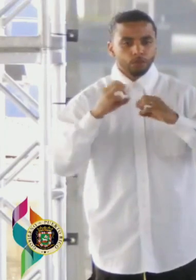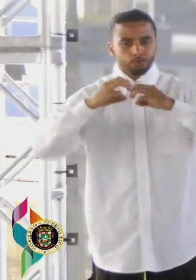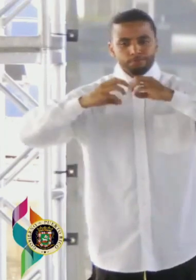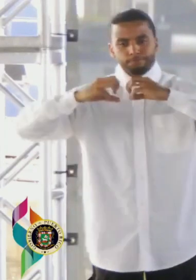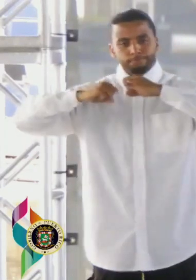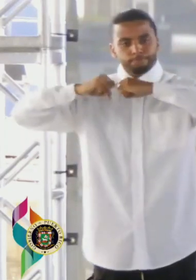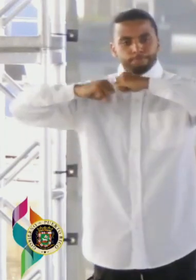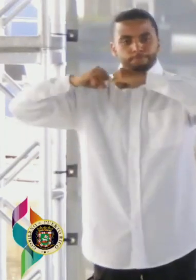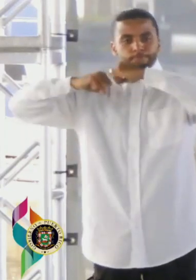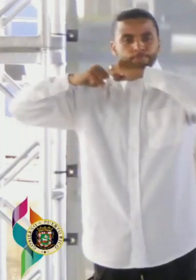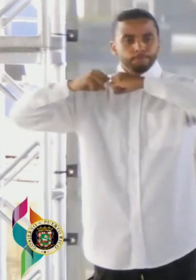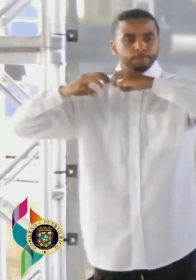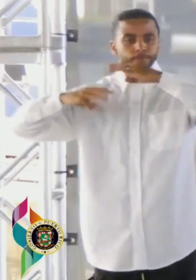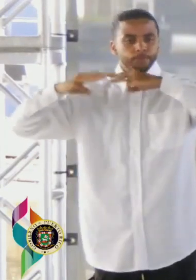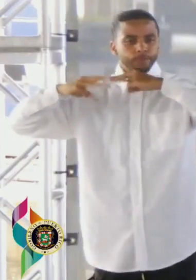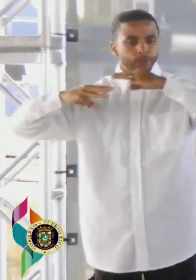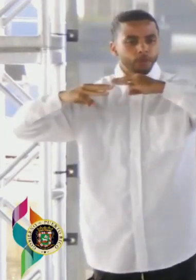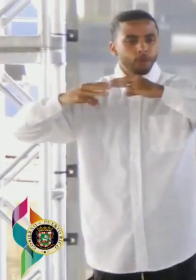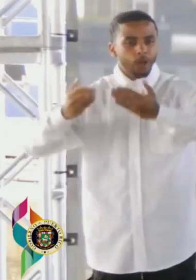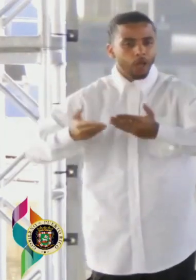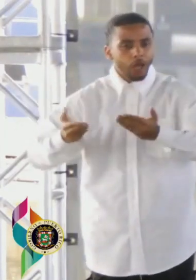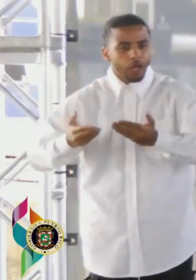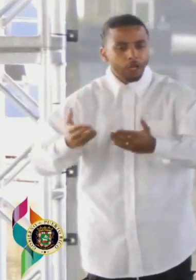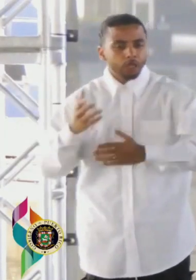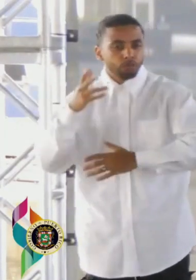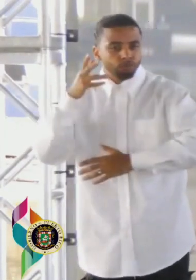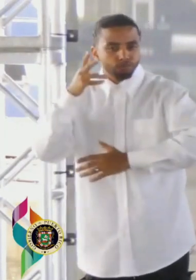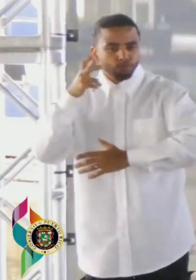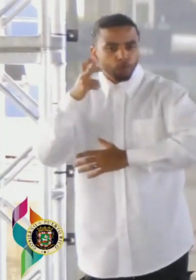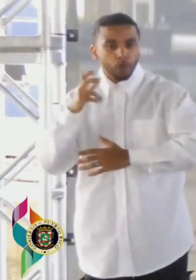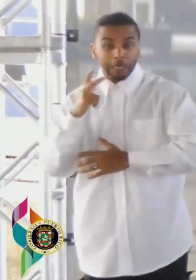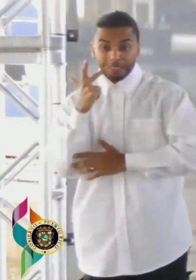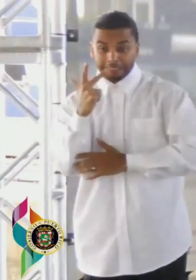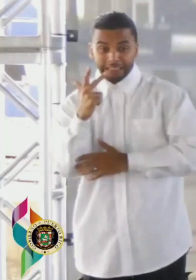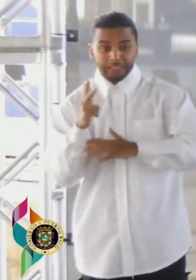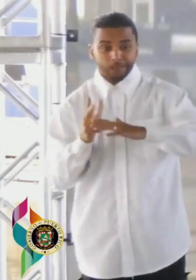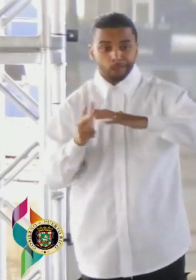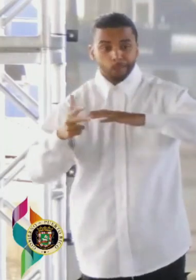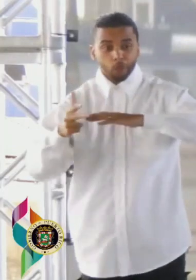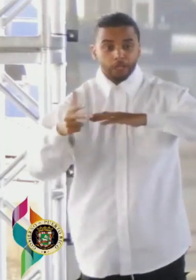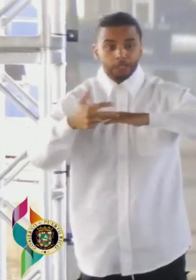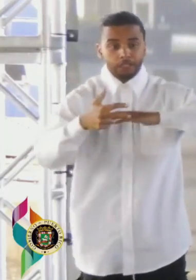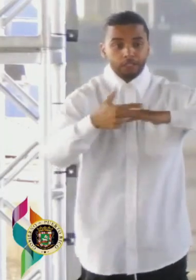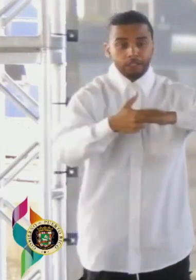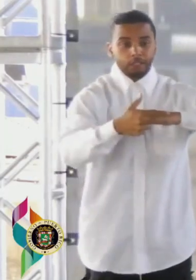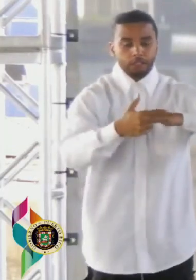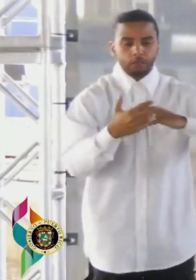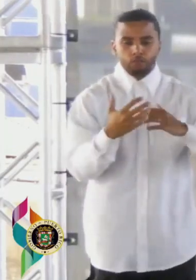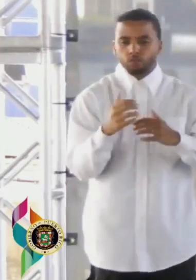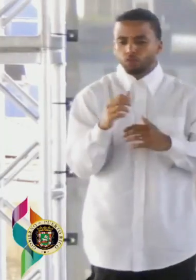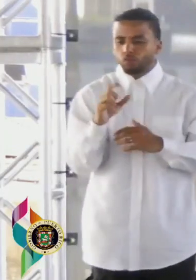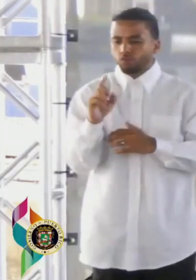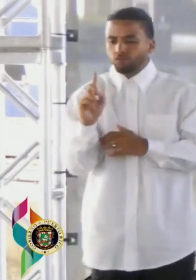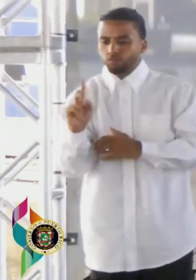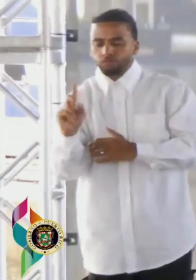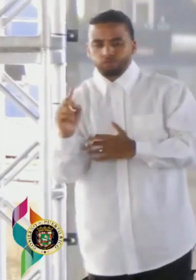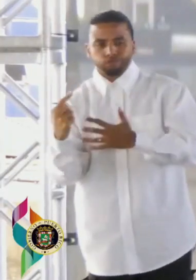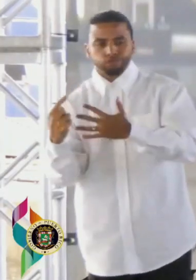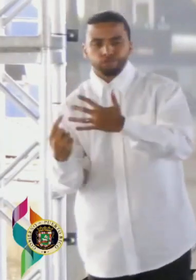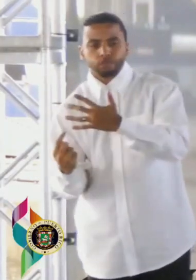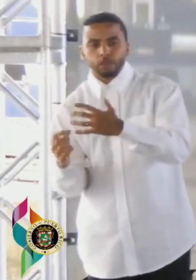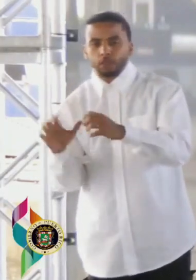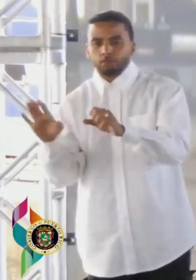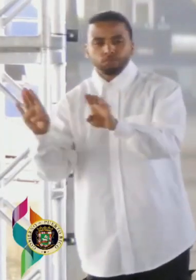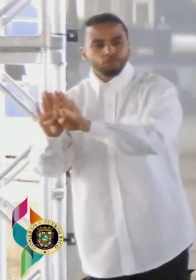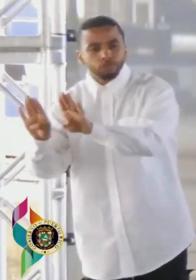aquí escuché decir que hay tres muelles y que algunos están clausurados podrían explicar